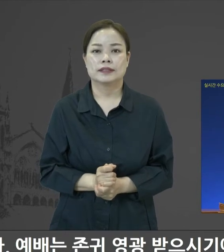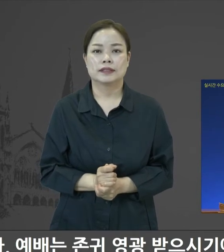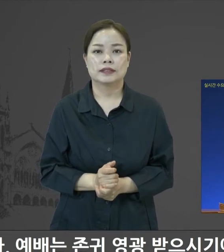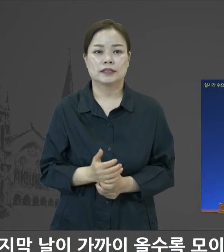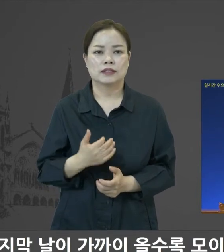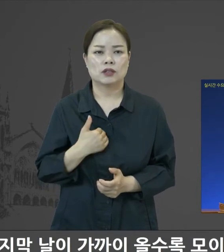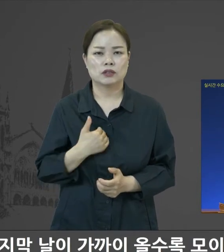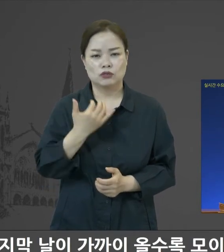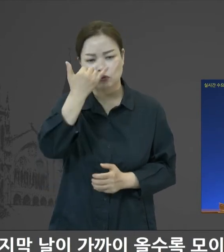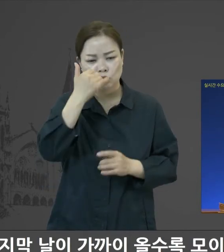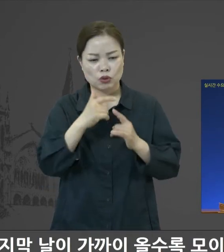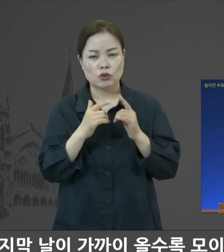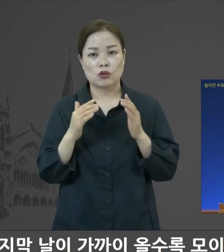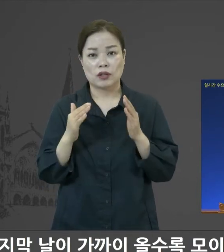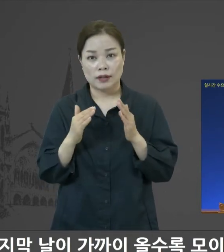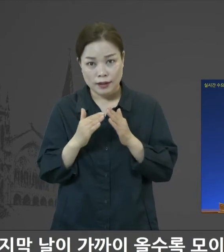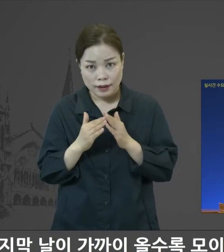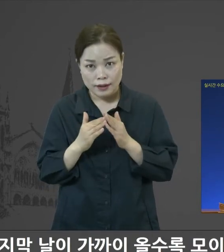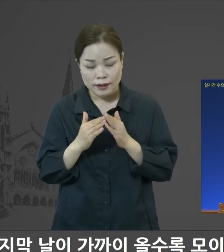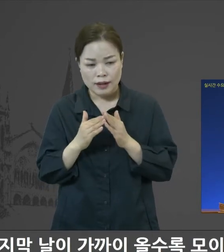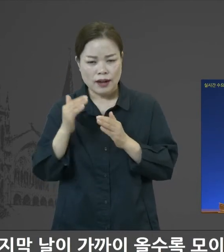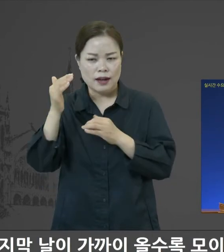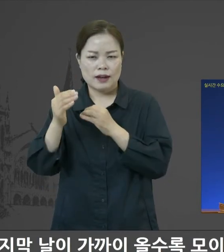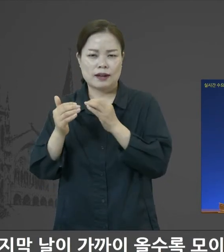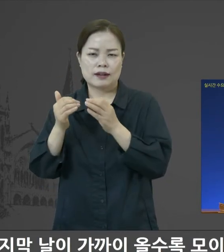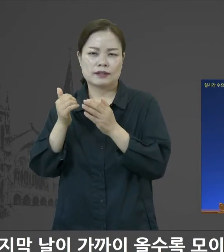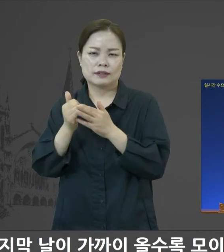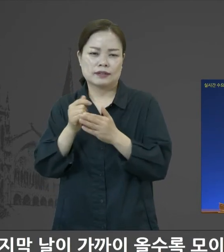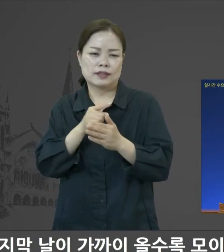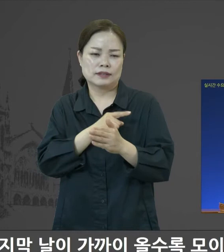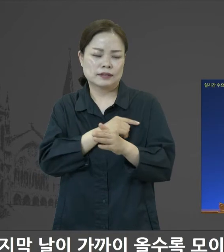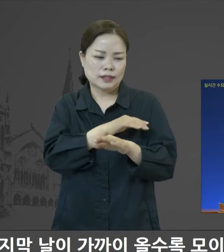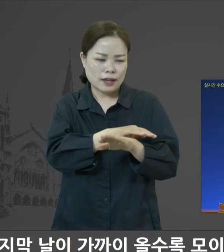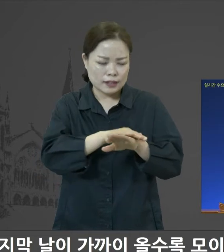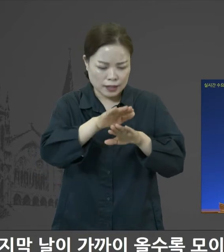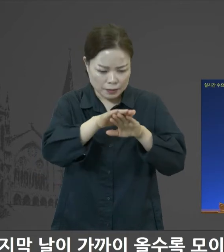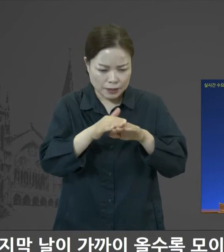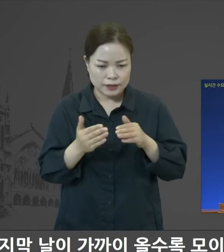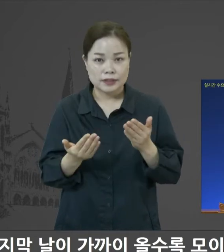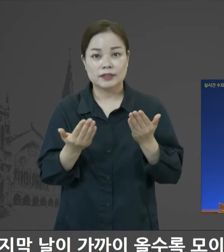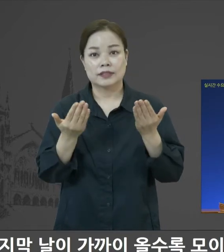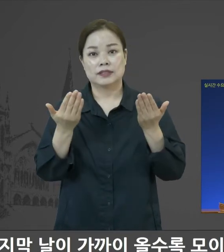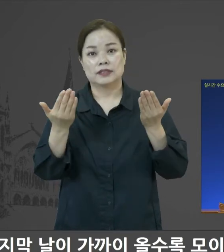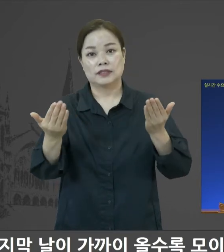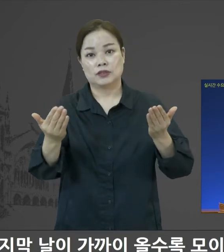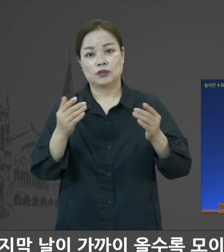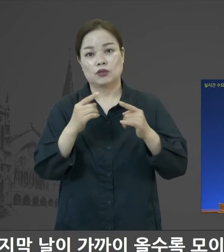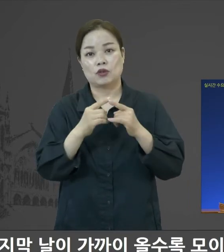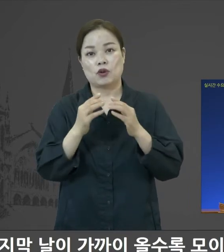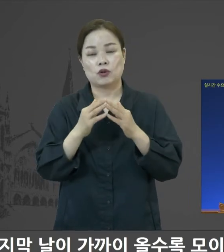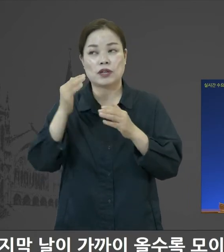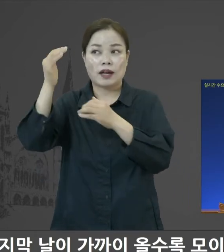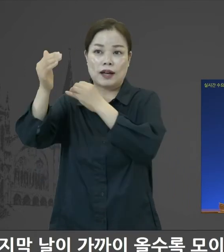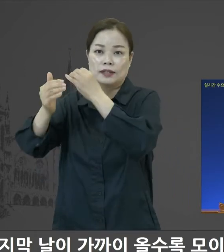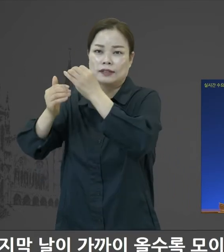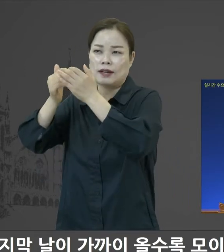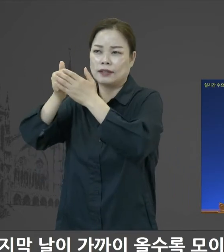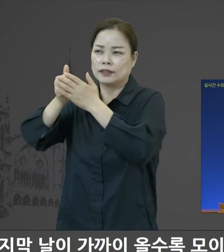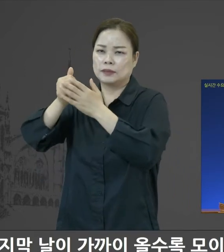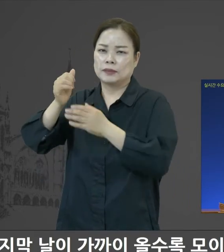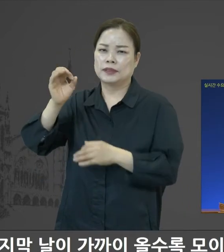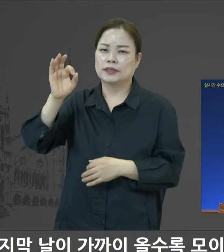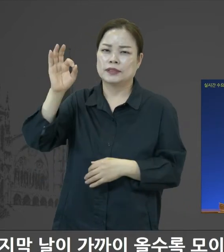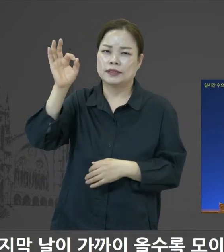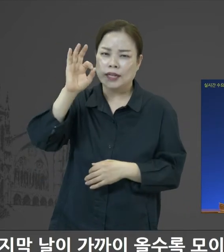저는 진정 우리 충현교회가 하나님을 가장 잘 예배하는 교회, 그리고 하나님이 찾으시는